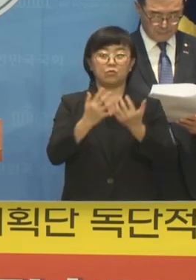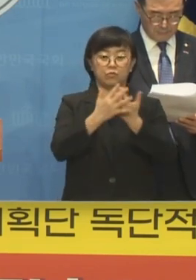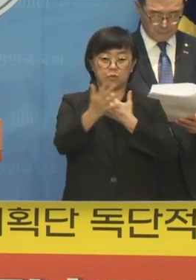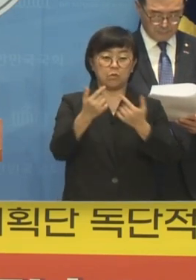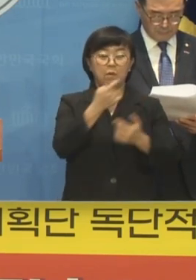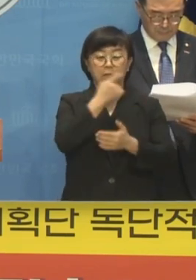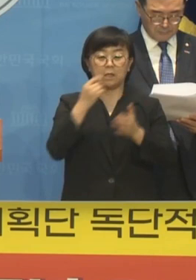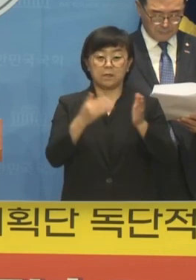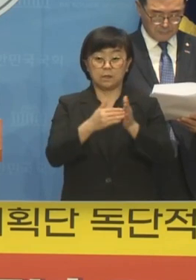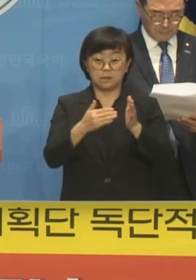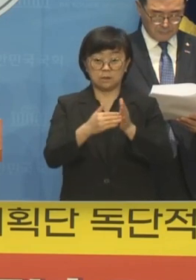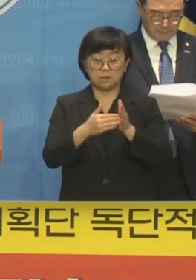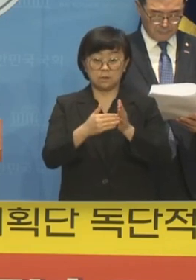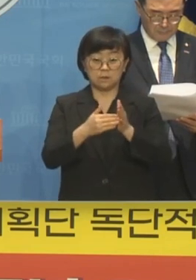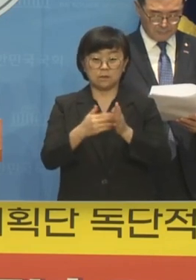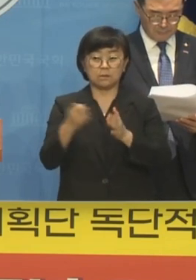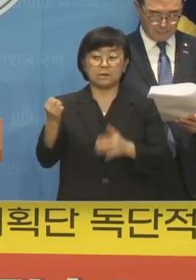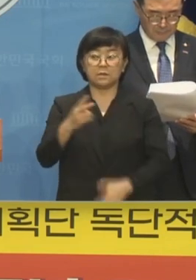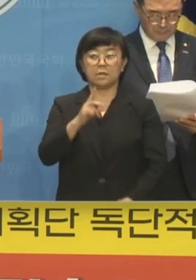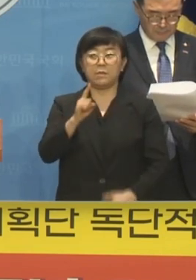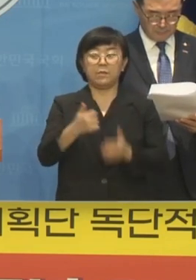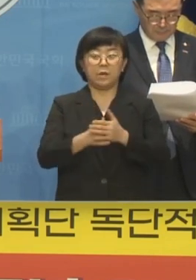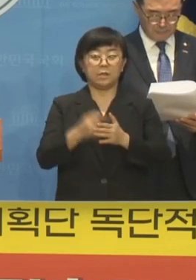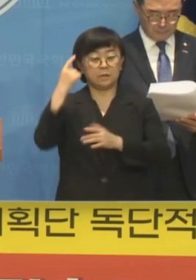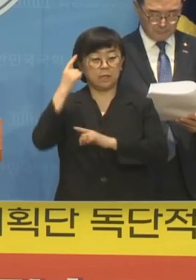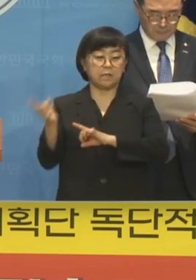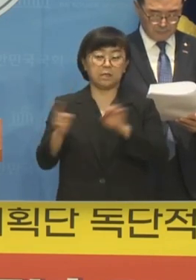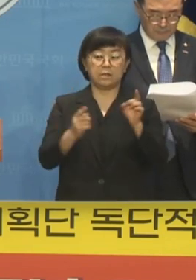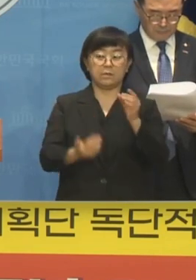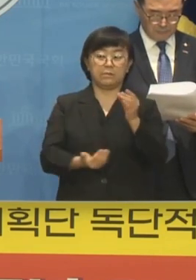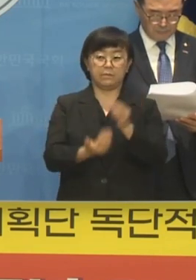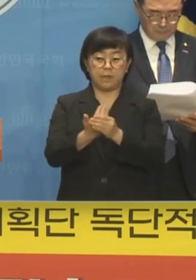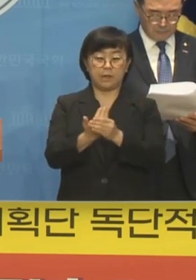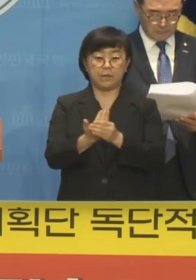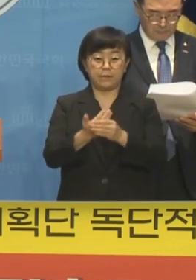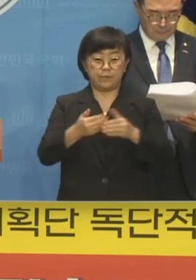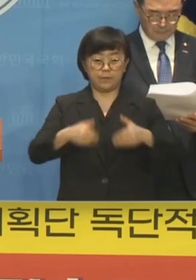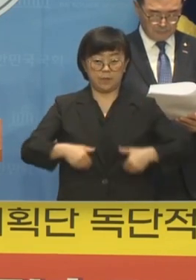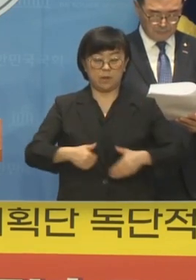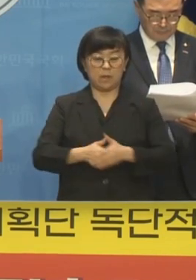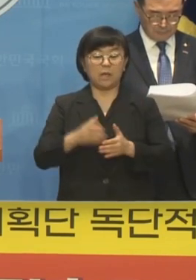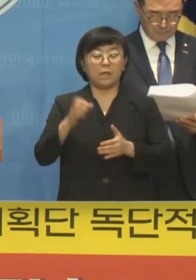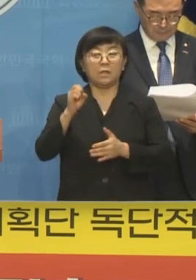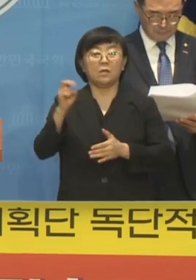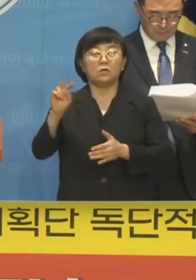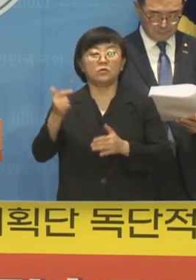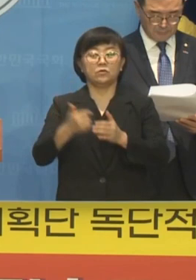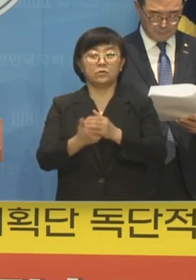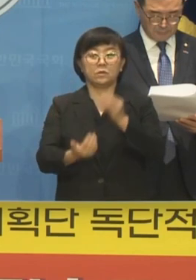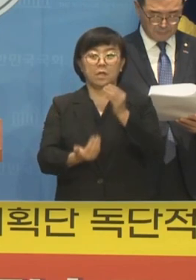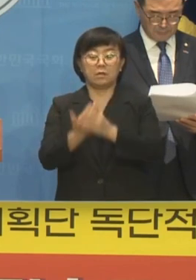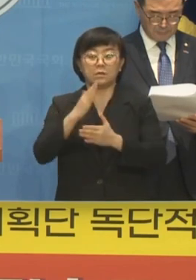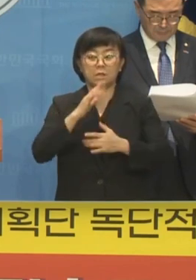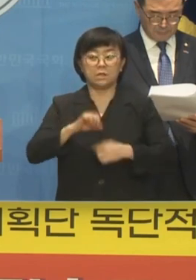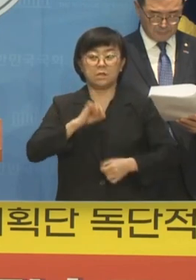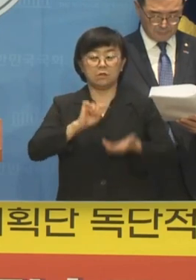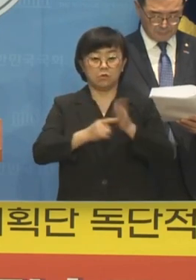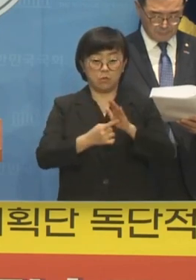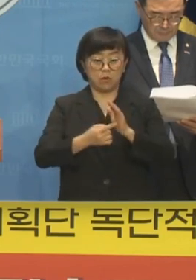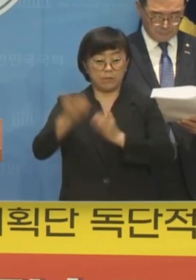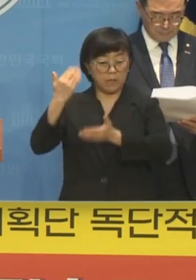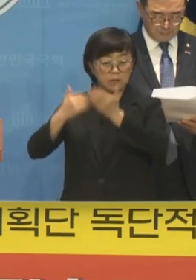같이 확인하였습니다. 다시 한번 상기할 것을 촉구하며 여순 사건 진실 규명에